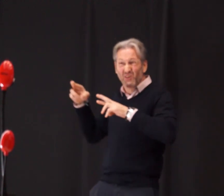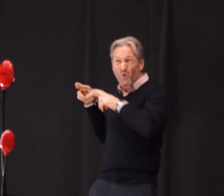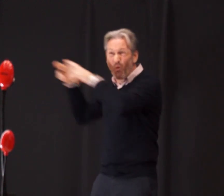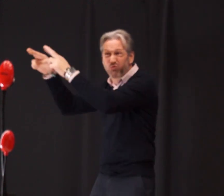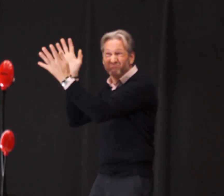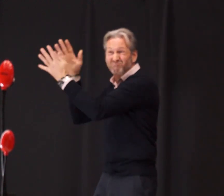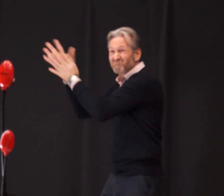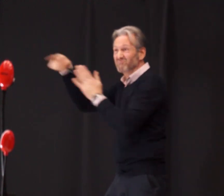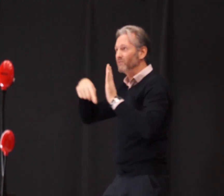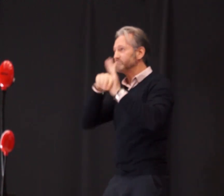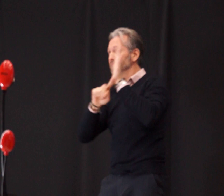un code,